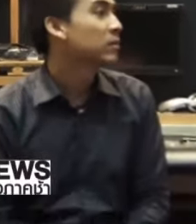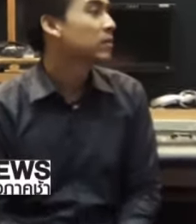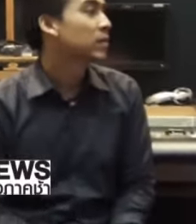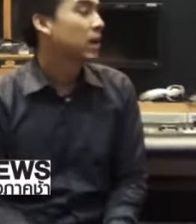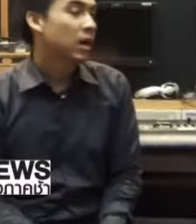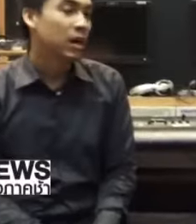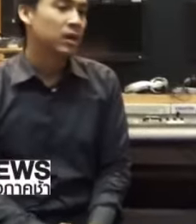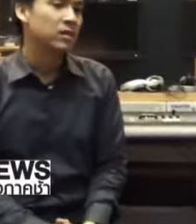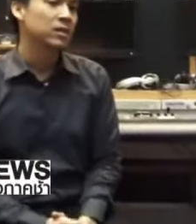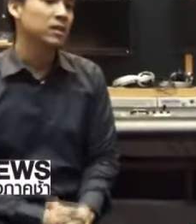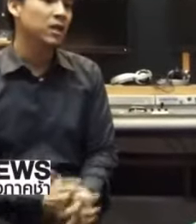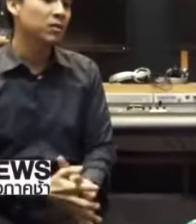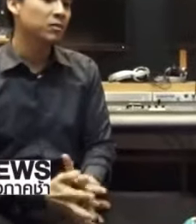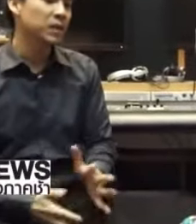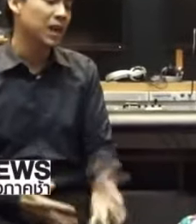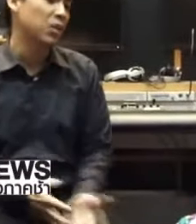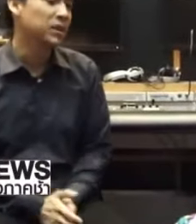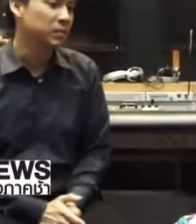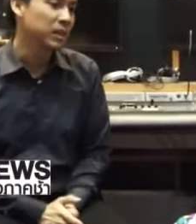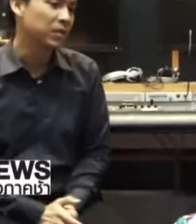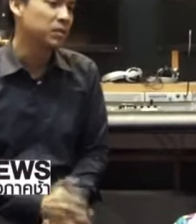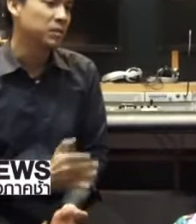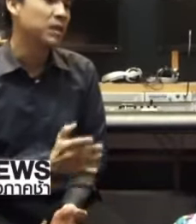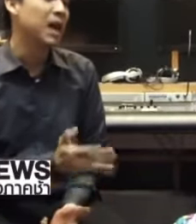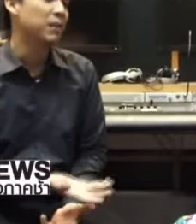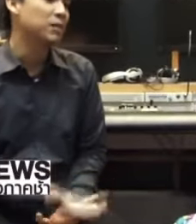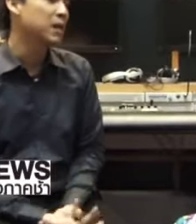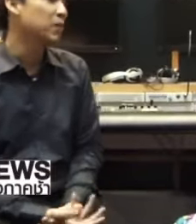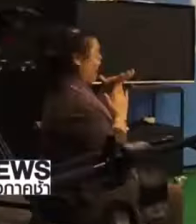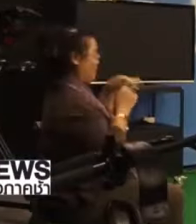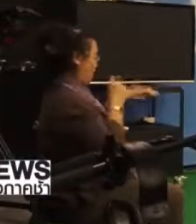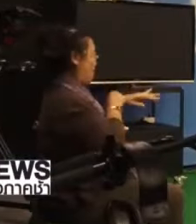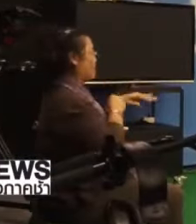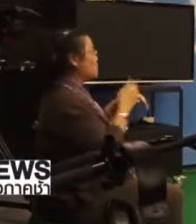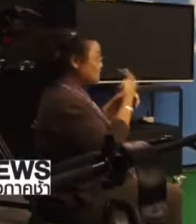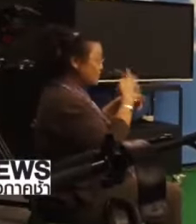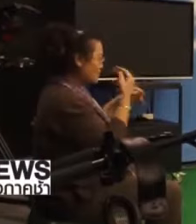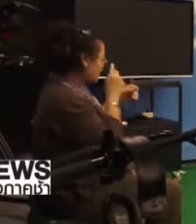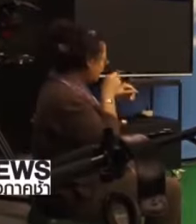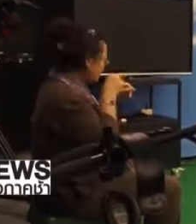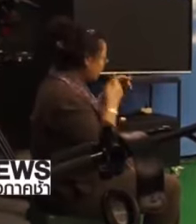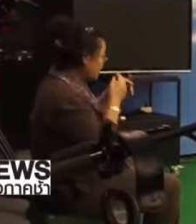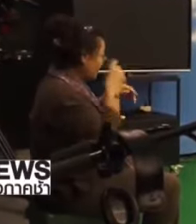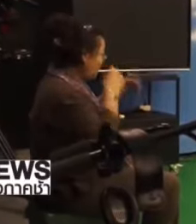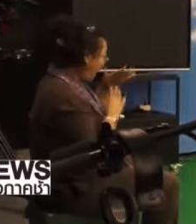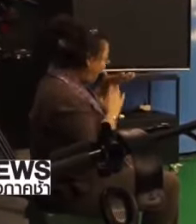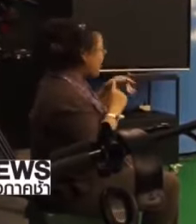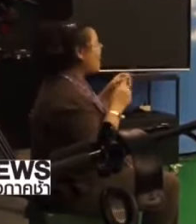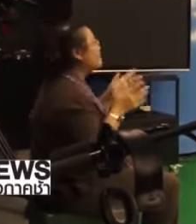หรือยังคะ จริงๆแล้วมาตรฐานของภาษามือเนี่ยเราจะมีพี่ล่ามครับซึ่งพี่ล่ามก็เป็นล่ามวิชาชีพได้รับการรับรองจากสมาคมนะครับเพราะฉะนั้นพี่ล่าม